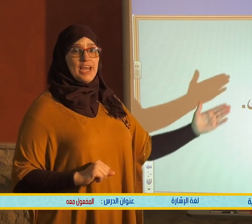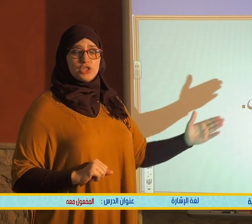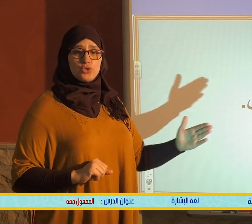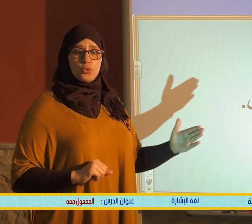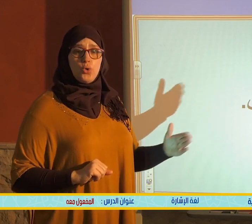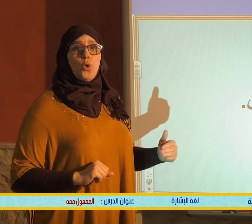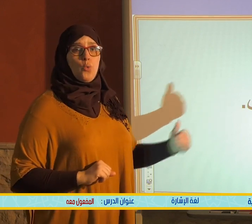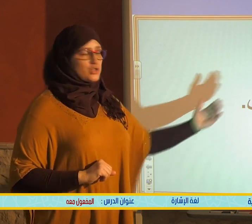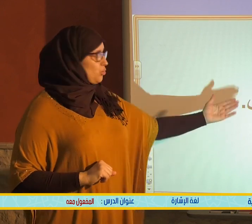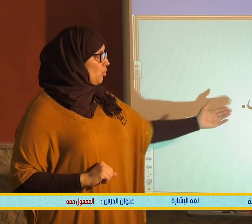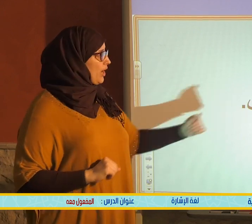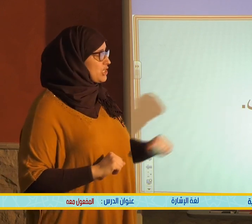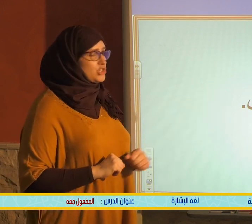خرجت وشروق الشمس.